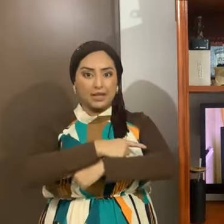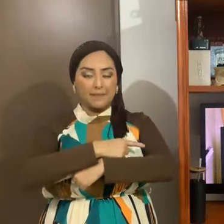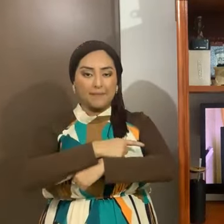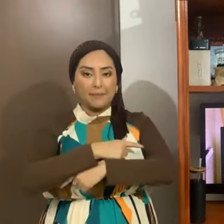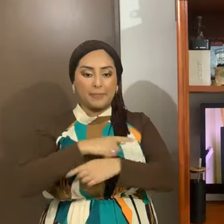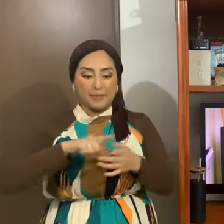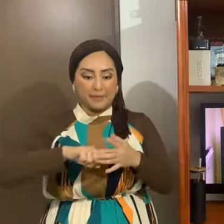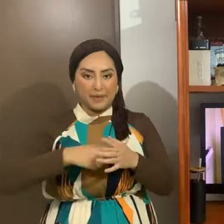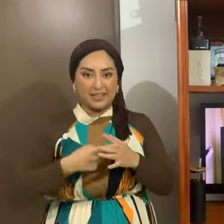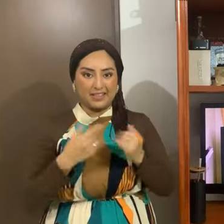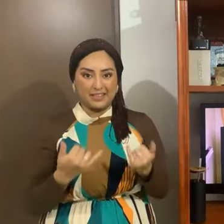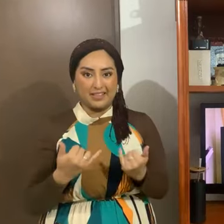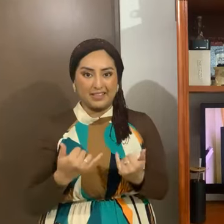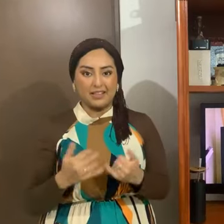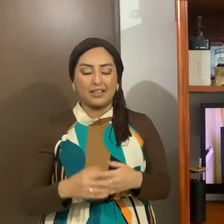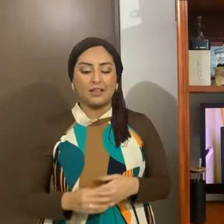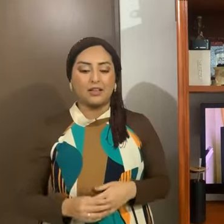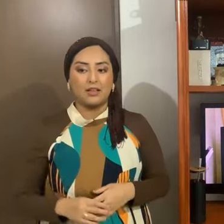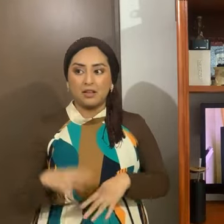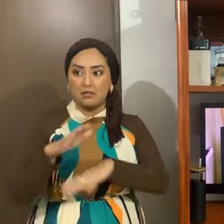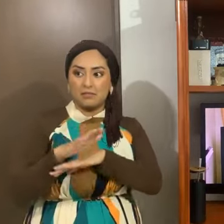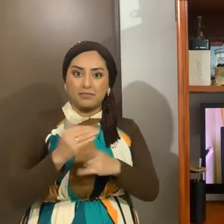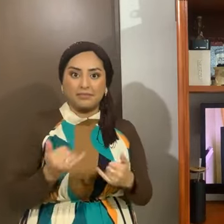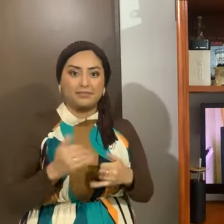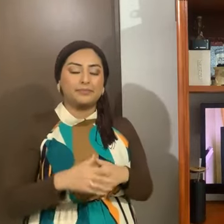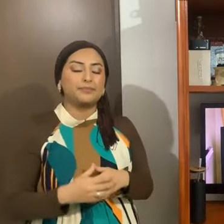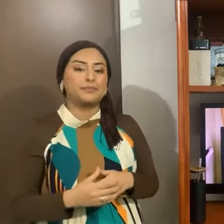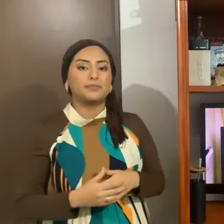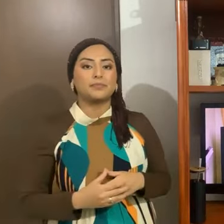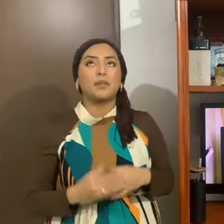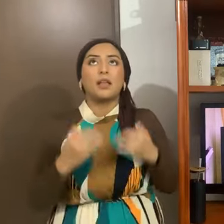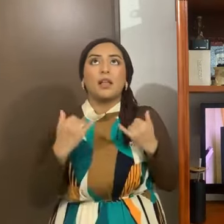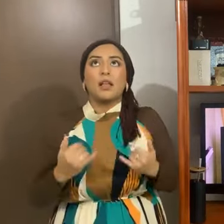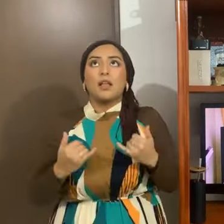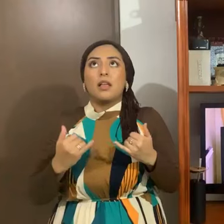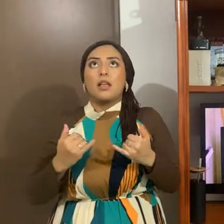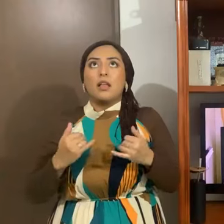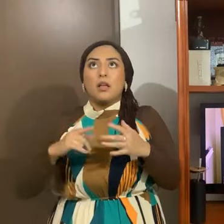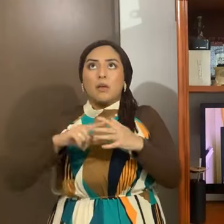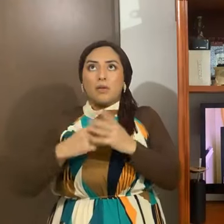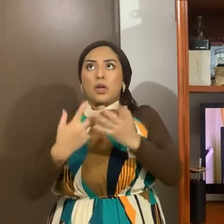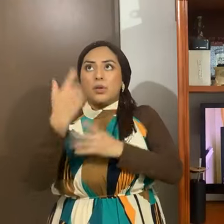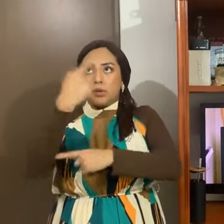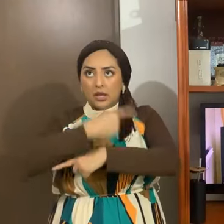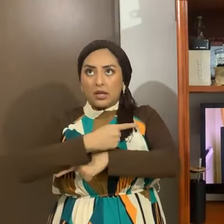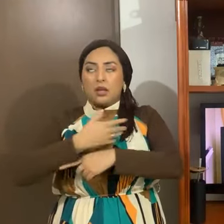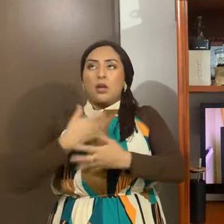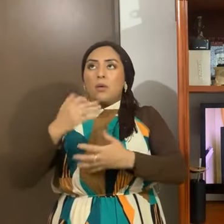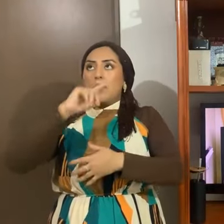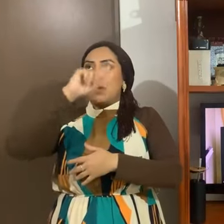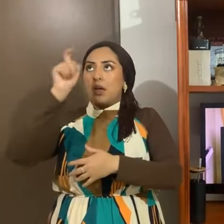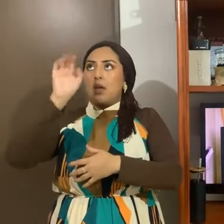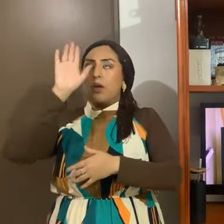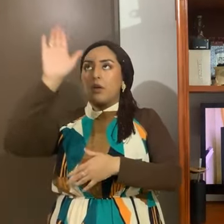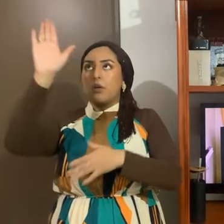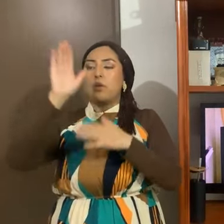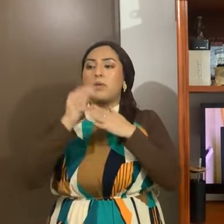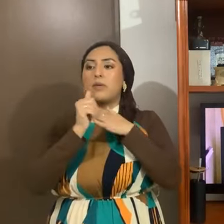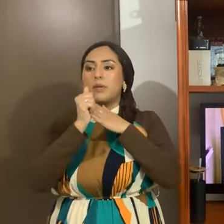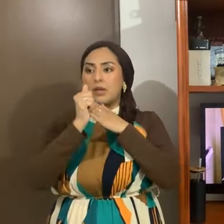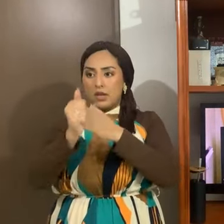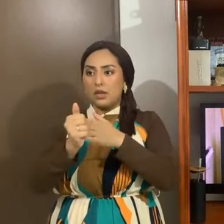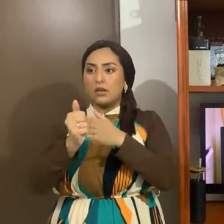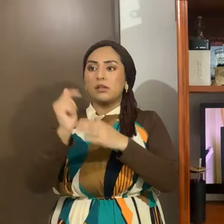al inicio, como ahorita estamos en la puesta del sol. En este día hebreo que comienza, quiero pedirte tu dirección, quiero pedirte